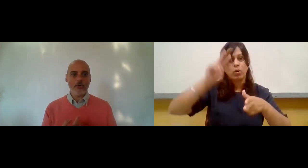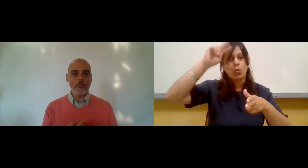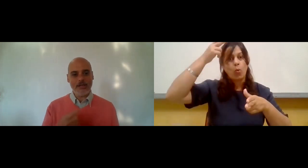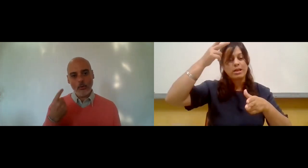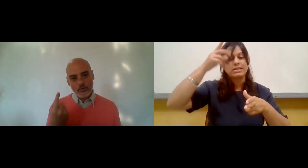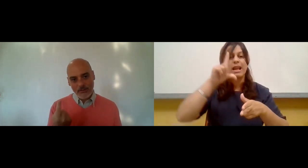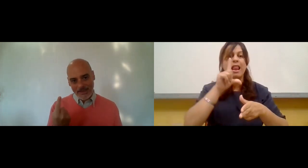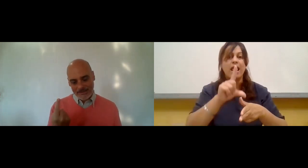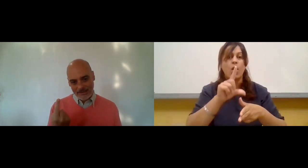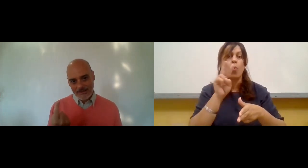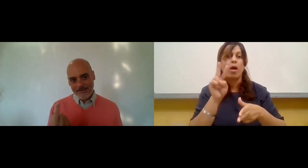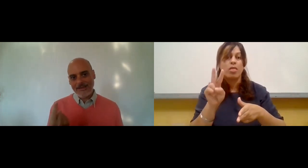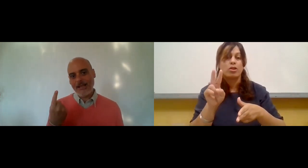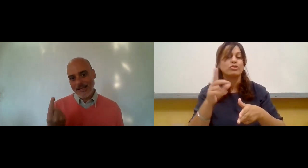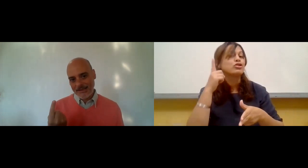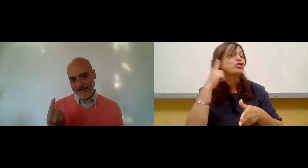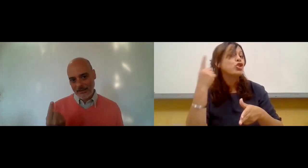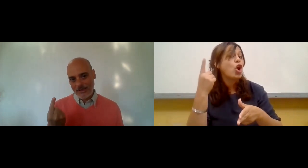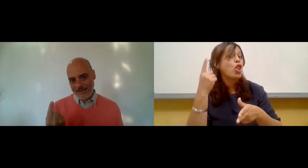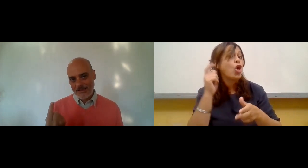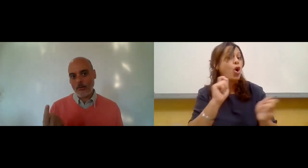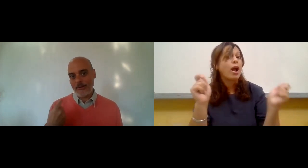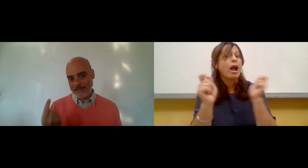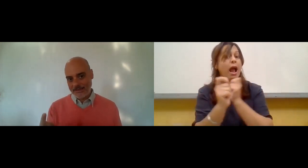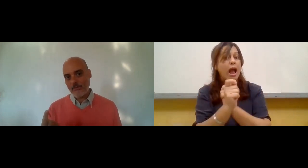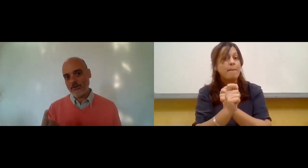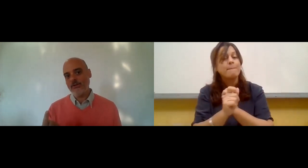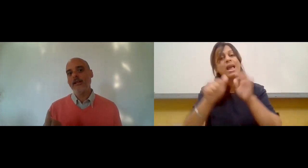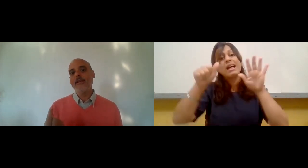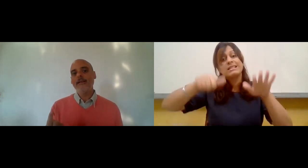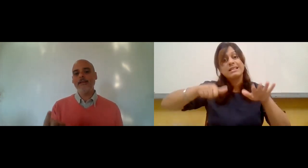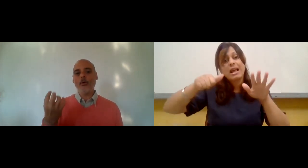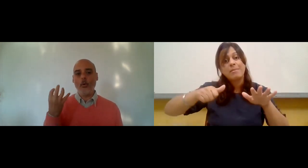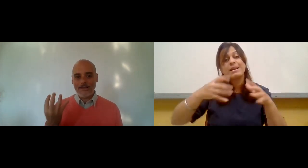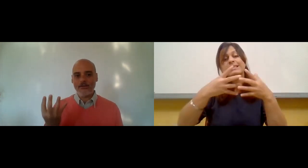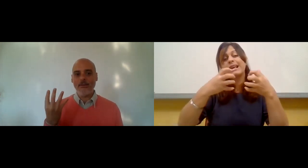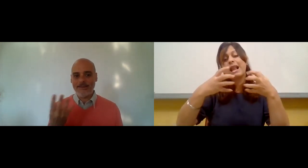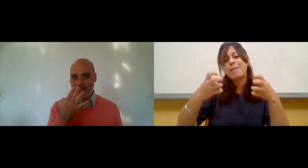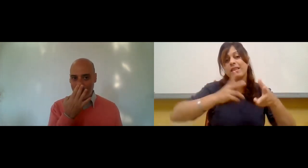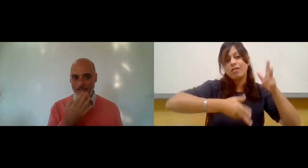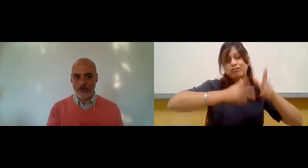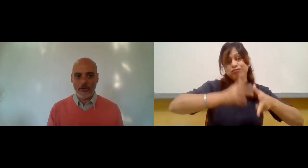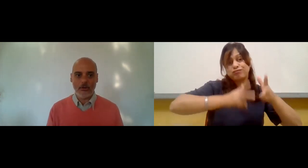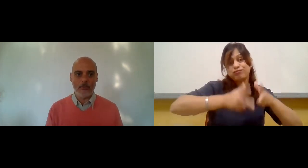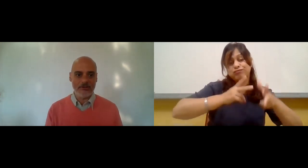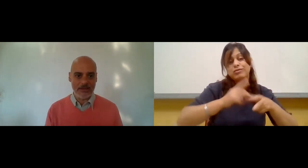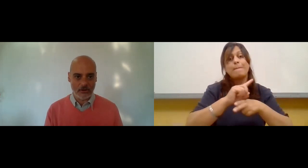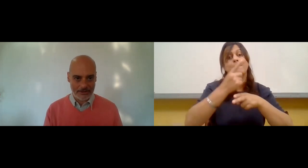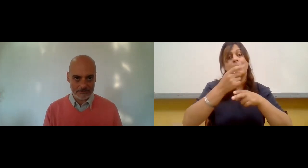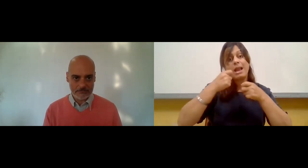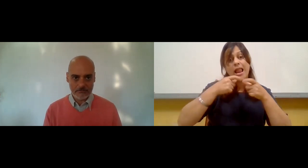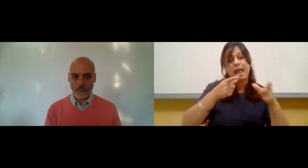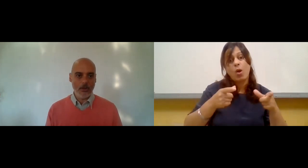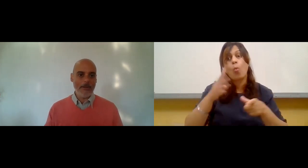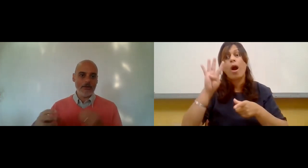Los sordos cursan un semestre de gramática de lengua de señas como hablantes nativos y 4 semestres de español comprensión